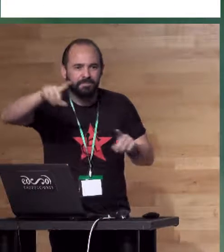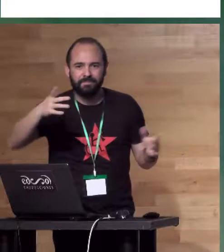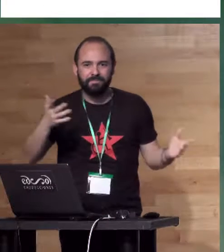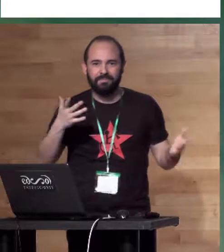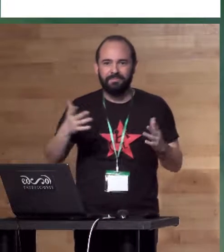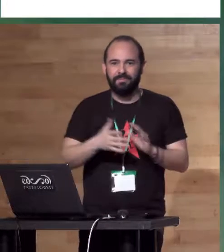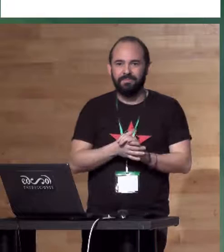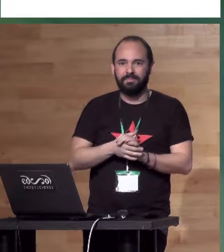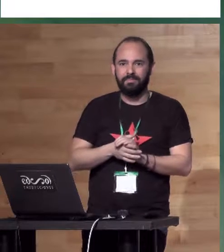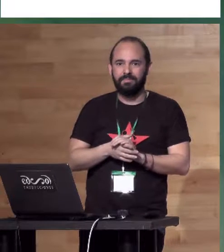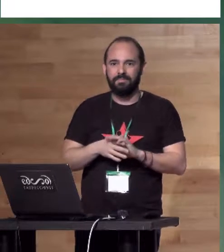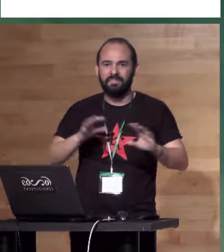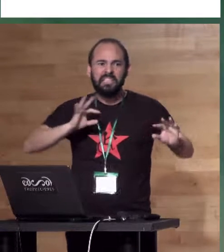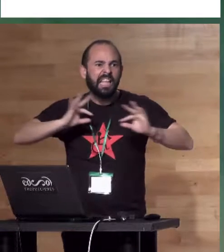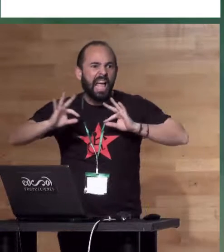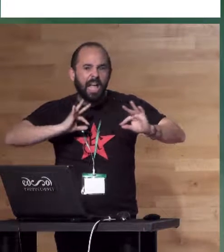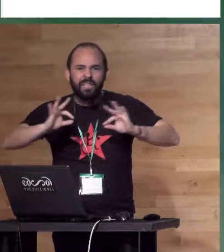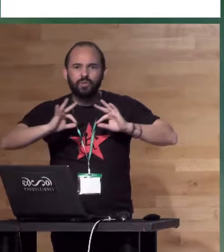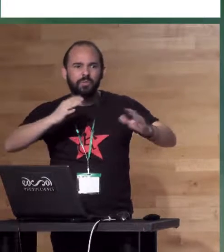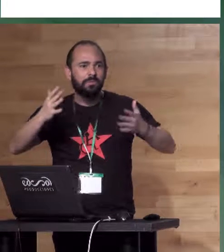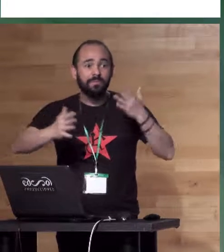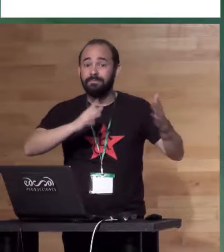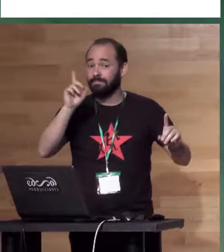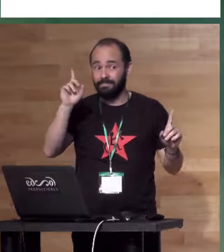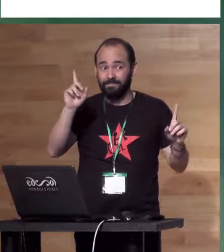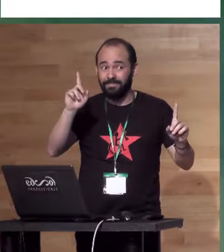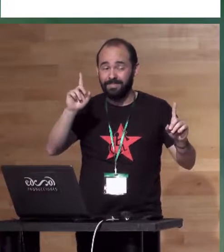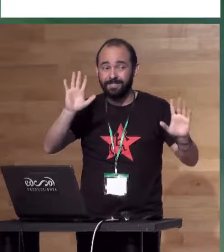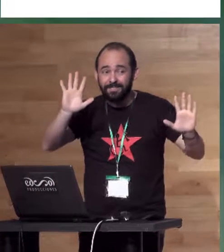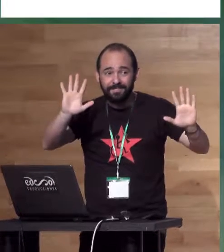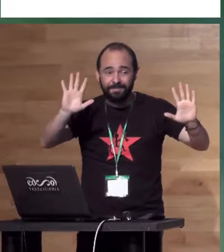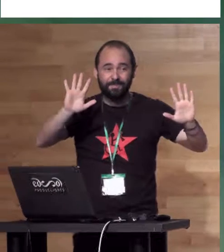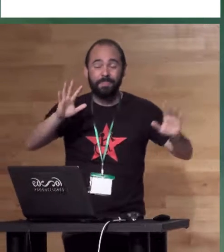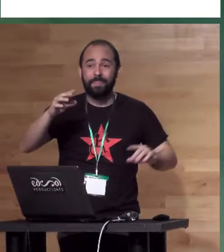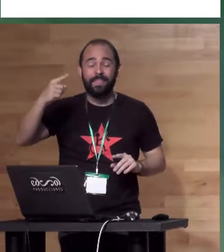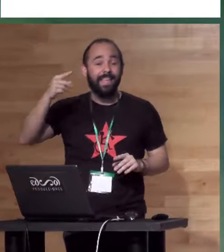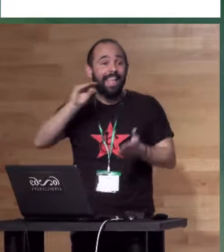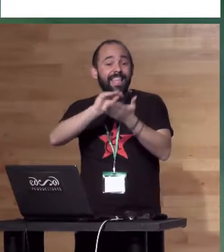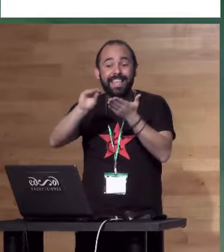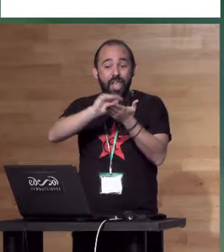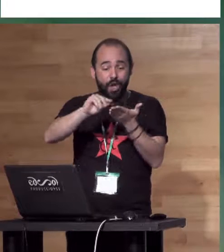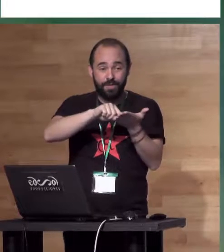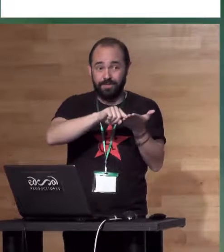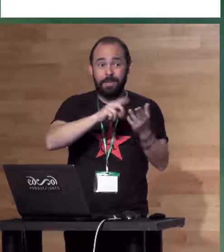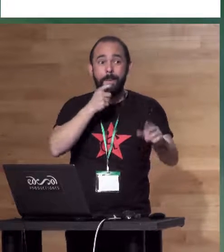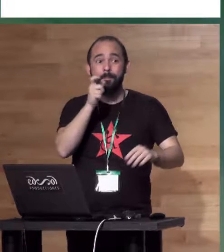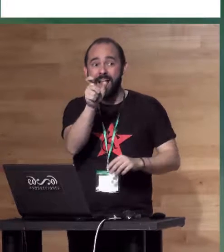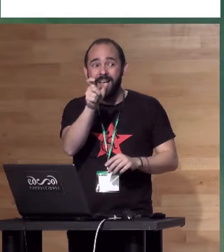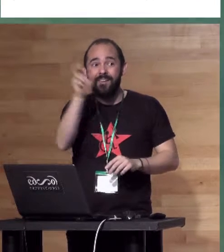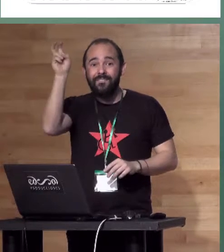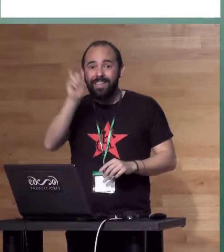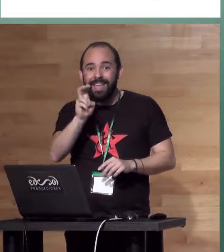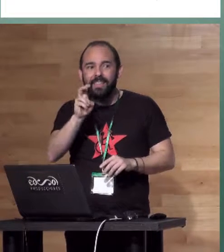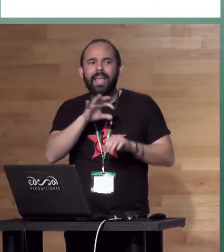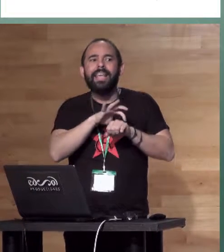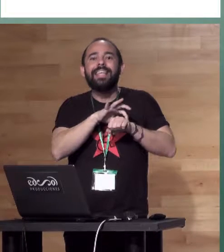¿Sabéis alguno de dónde viene? ¿De teatro? No. A ver, un momento. Guión,